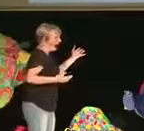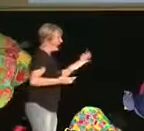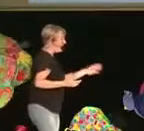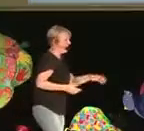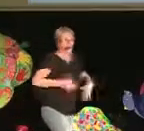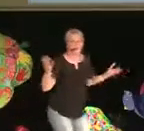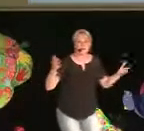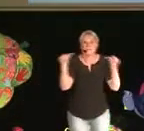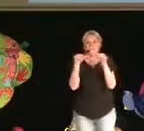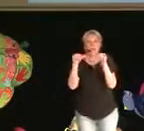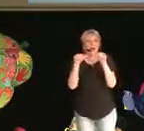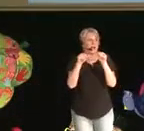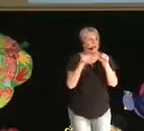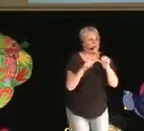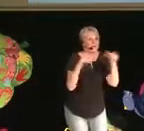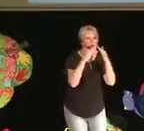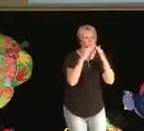Oh, oh là là! Et qu'est-ce qu'il fait? Arrivé à la maison?